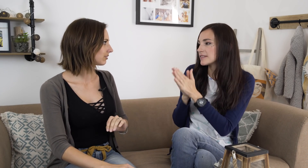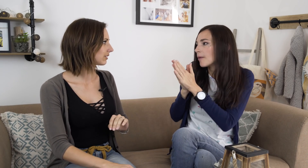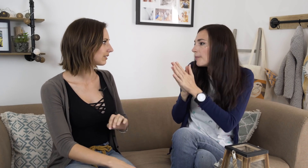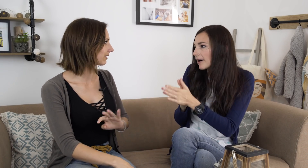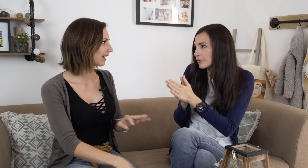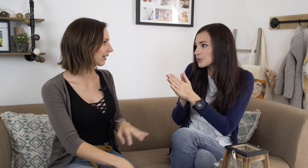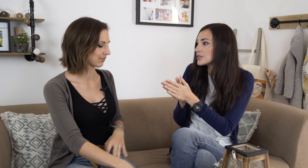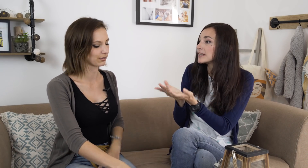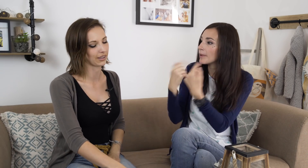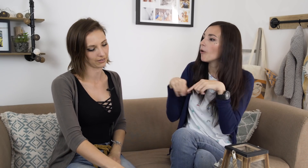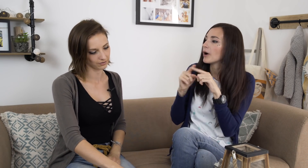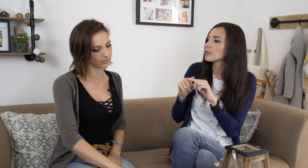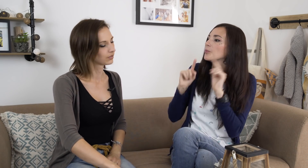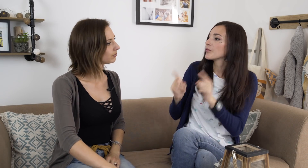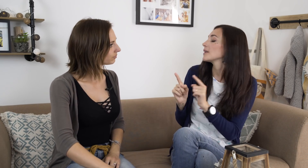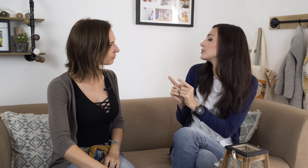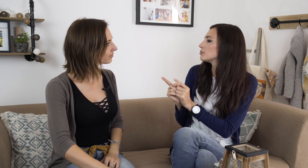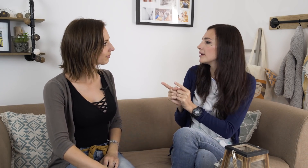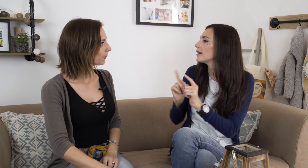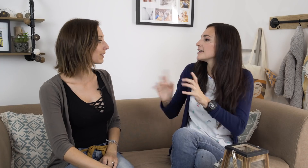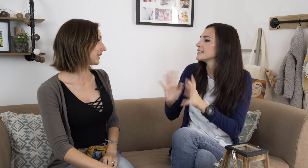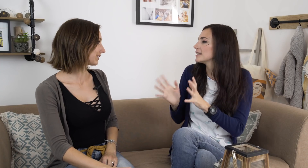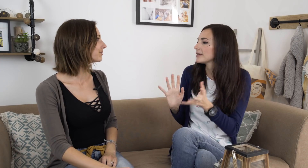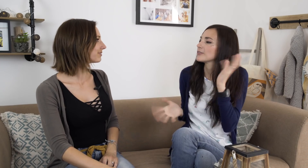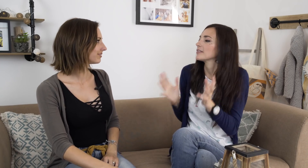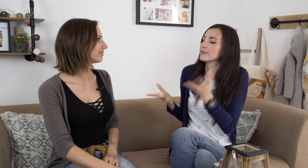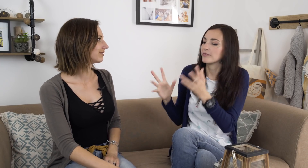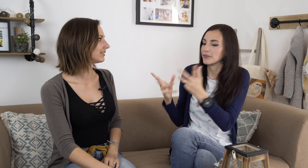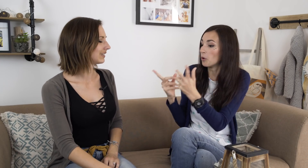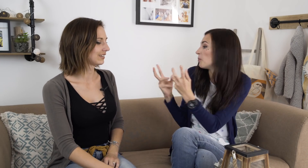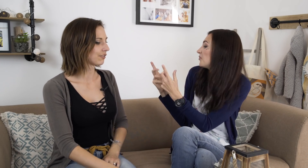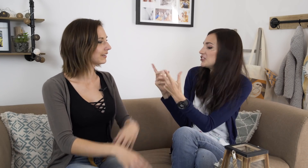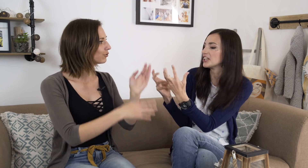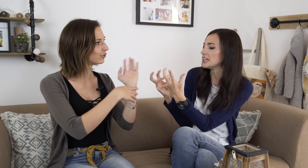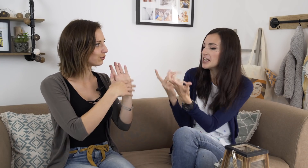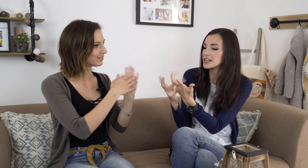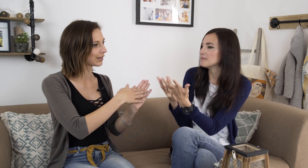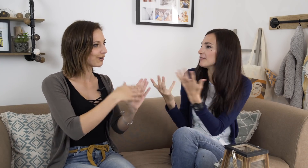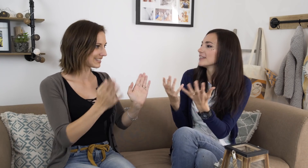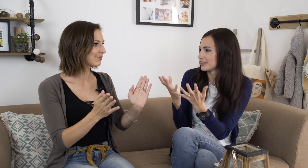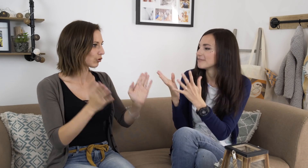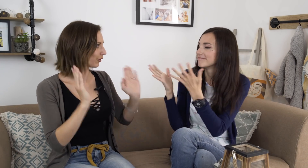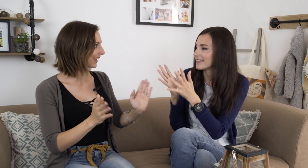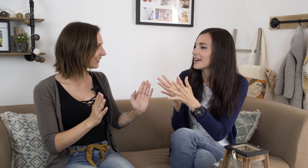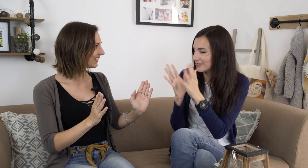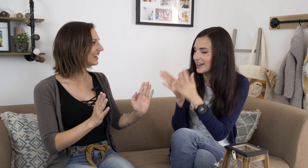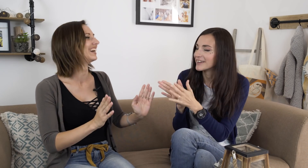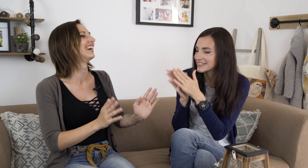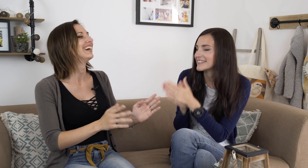sert pas à grand chose. Okay. Les parents par contre peuvent s'habituer à signer parce que sinon, en fait, de 0 à 6 mois on s'entraîne. Voilà, c'est ça.